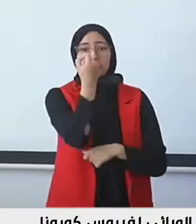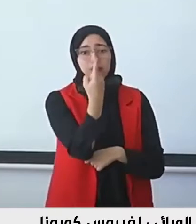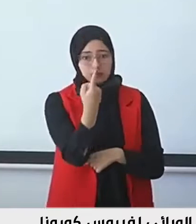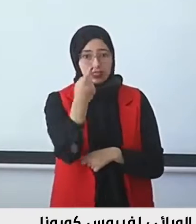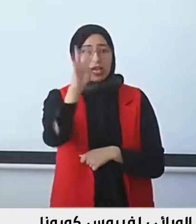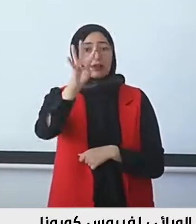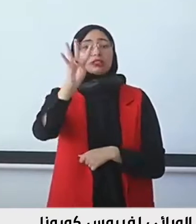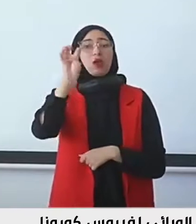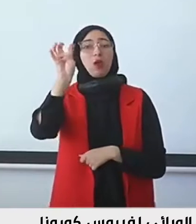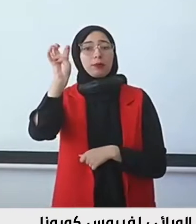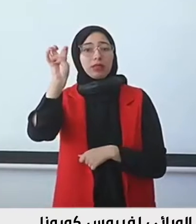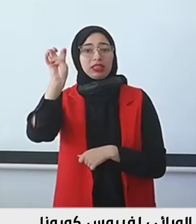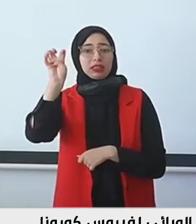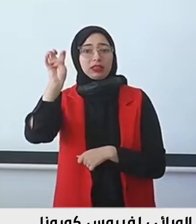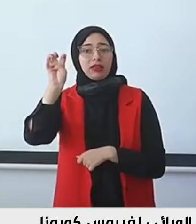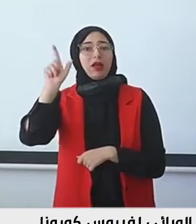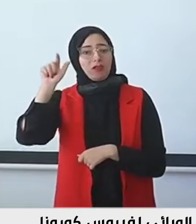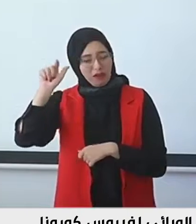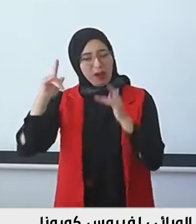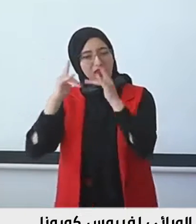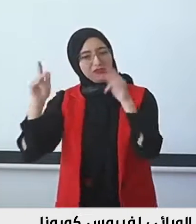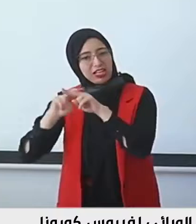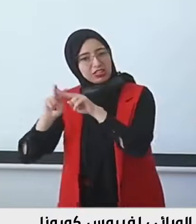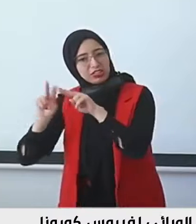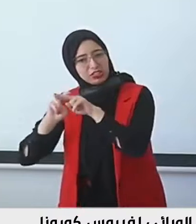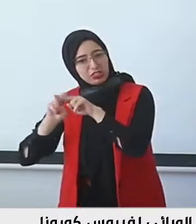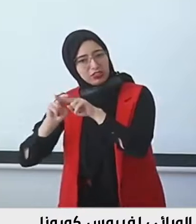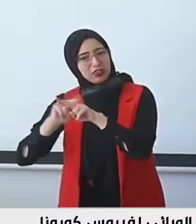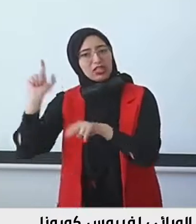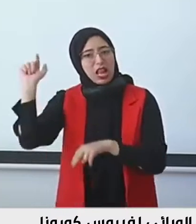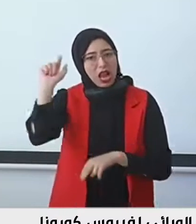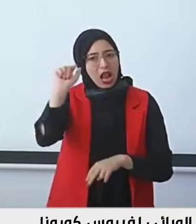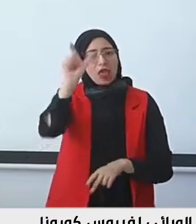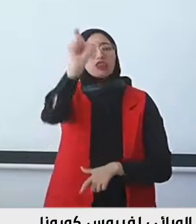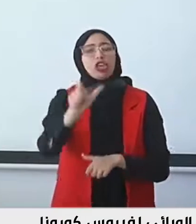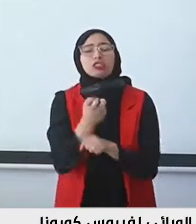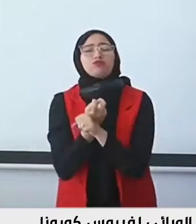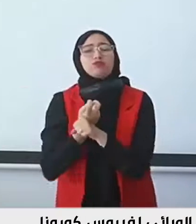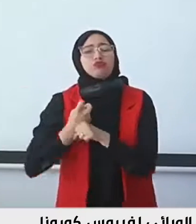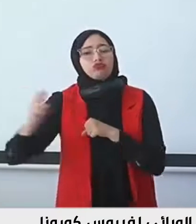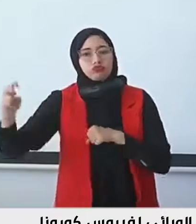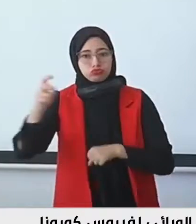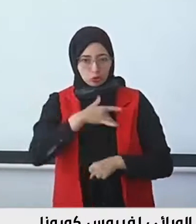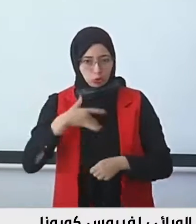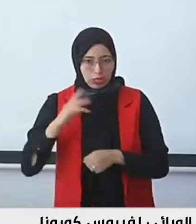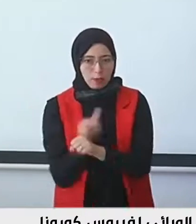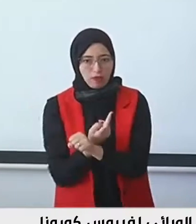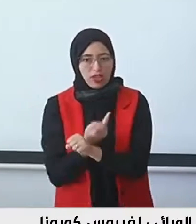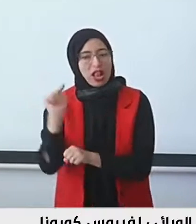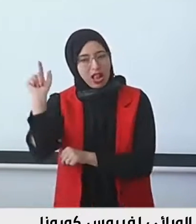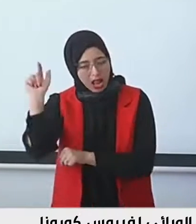145 مريض فقط، دونك مازال عندنا طاقة استيعاب في السرة هذه.